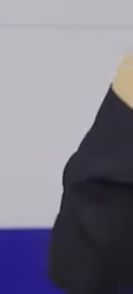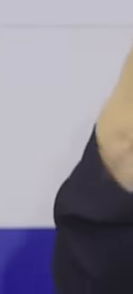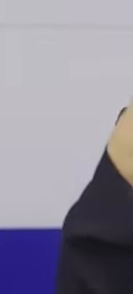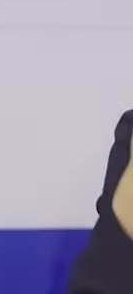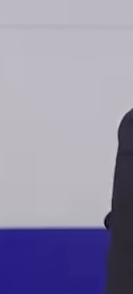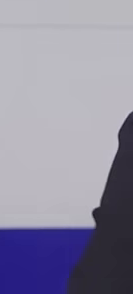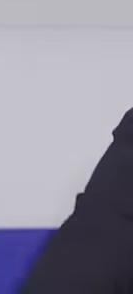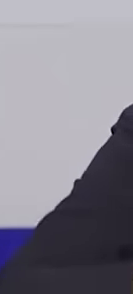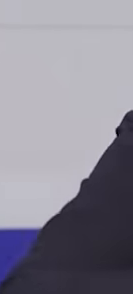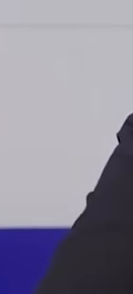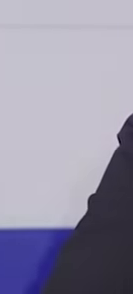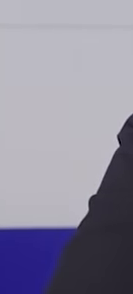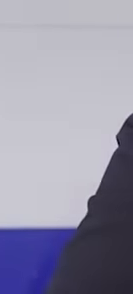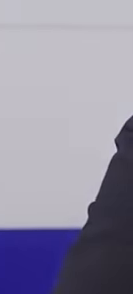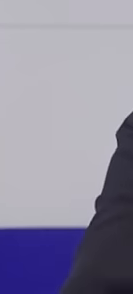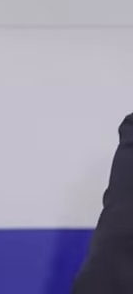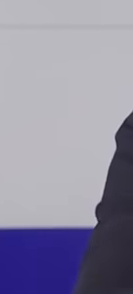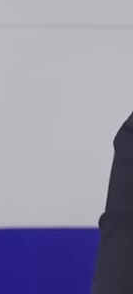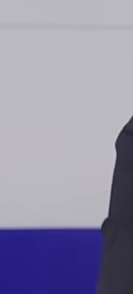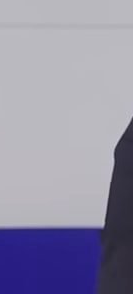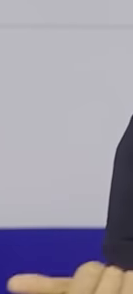과로로 숨지고 말았습니다.